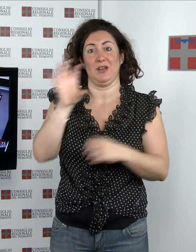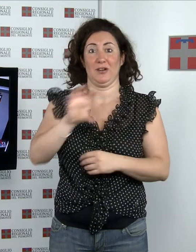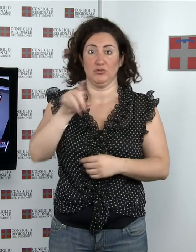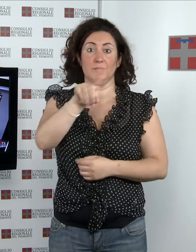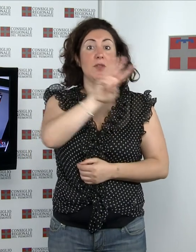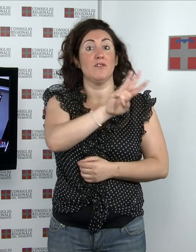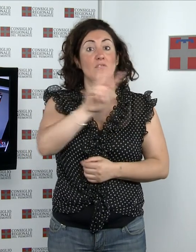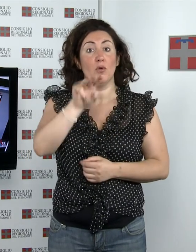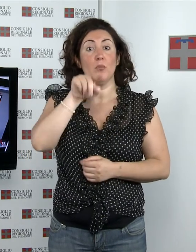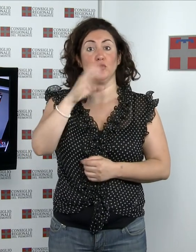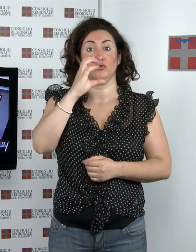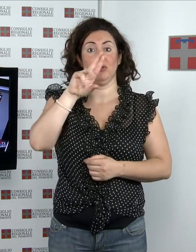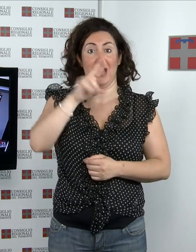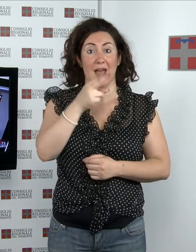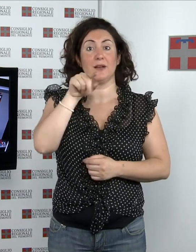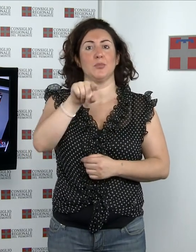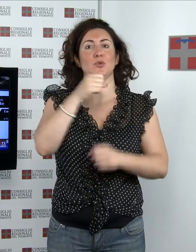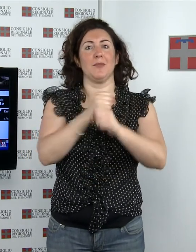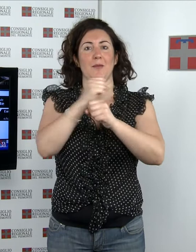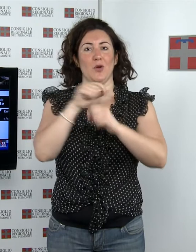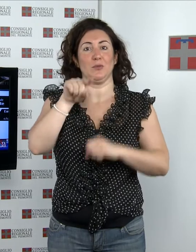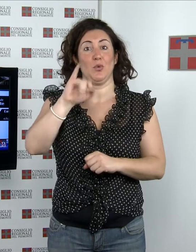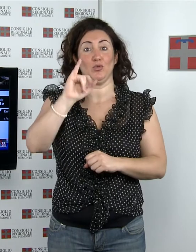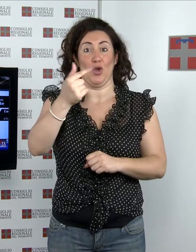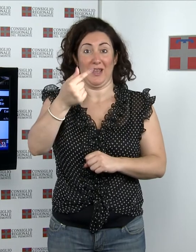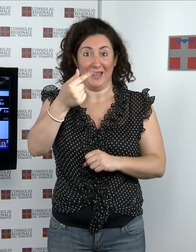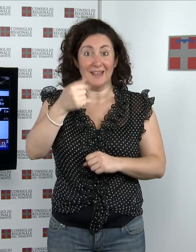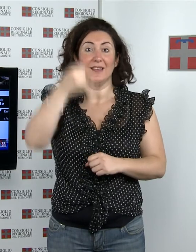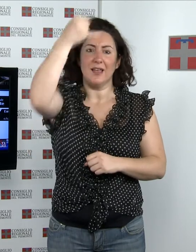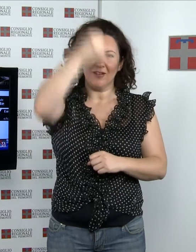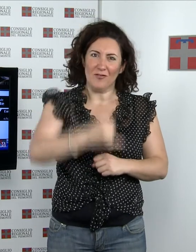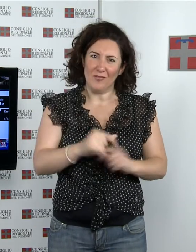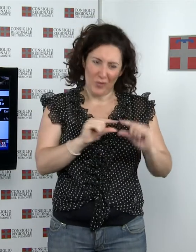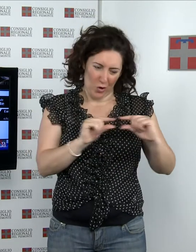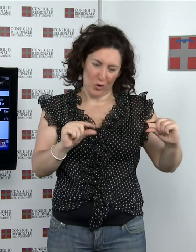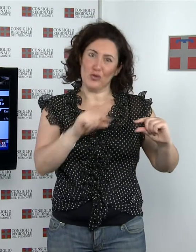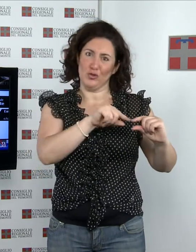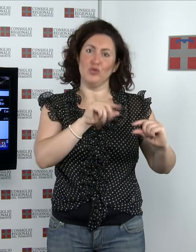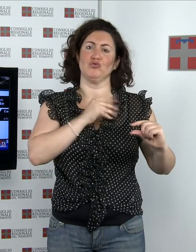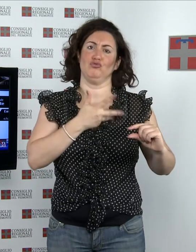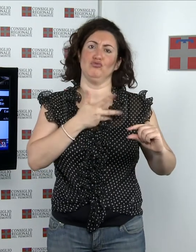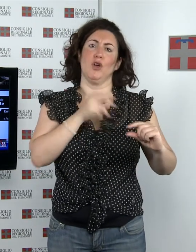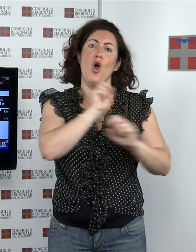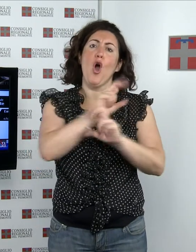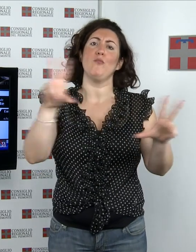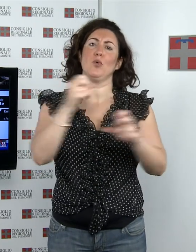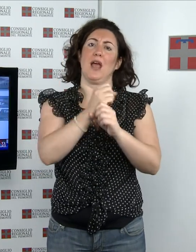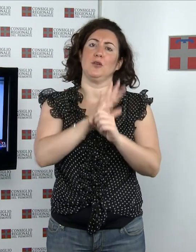www.cr.piemonte.it si trova in basso a sinistra la sezione comunicati dal Piemonte con gli ultimi tre